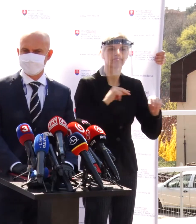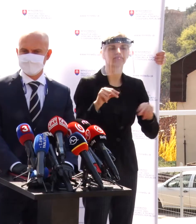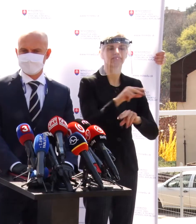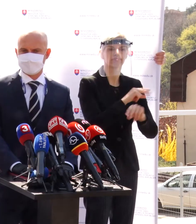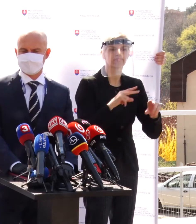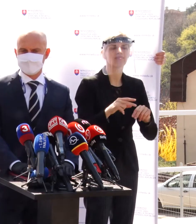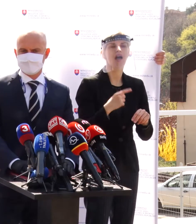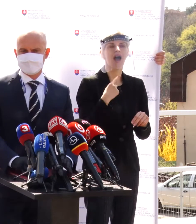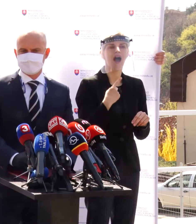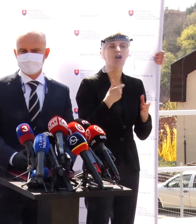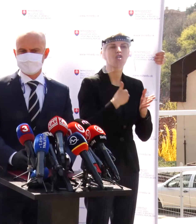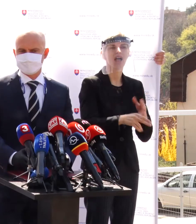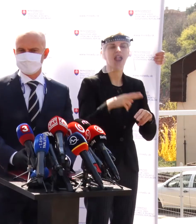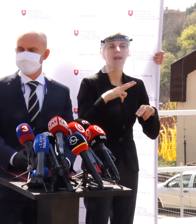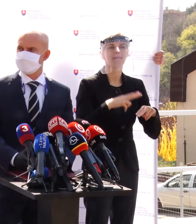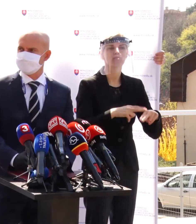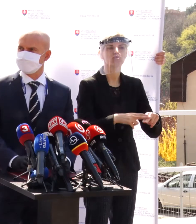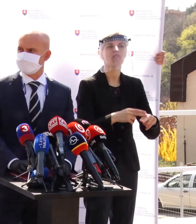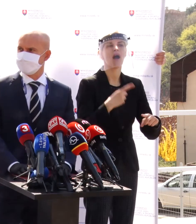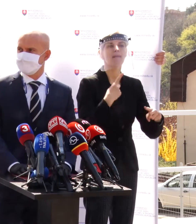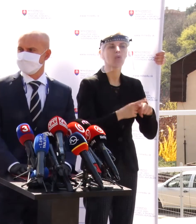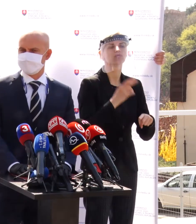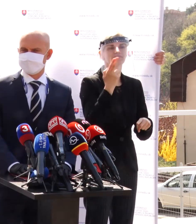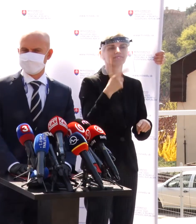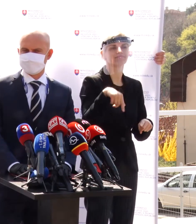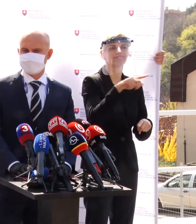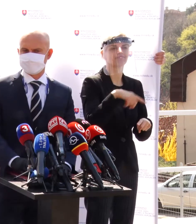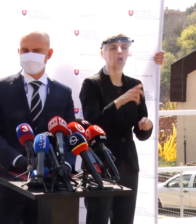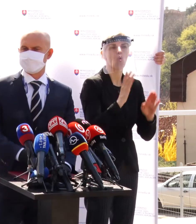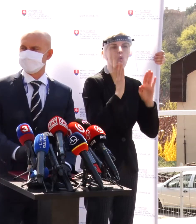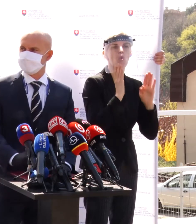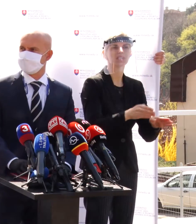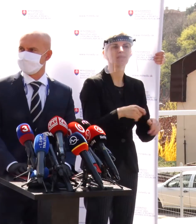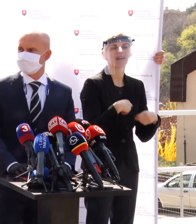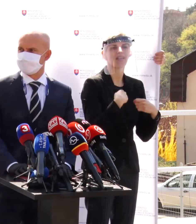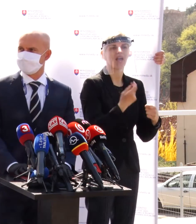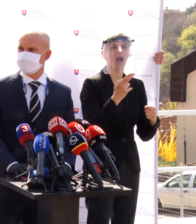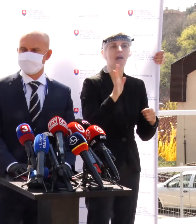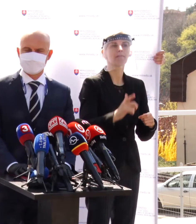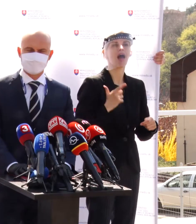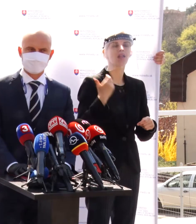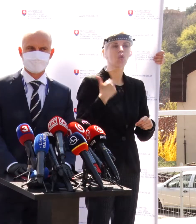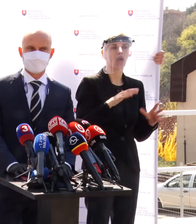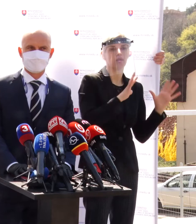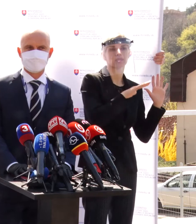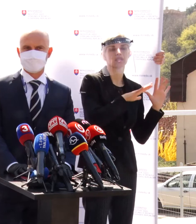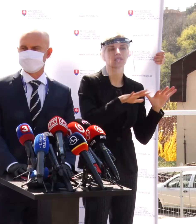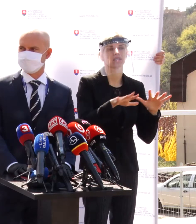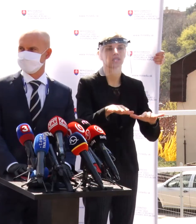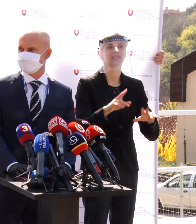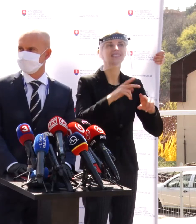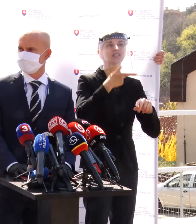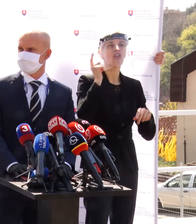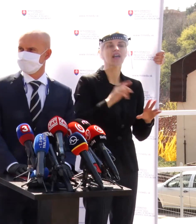strany nejakým spôsobom usmerňované, aby naozaj nenastalo nejaké posúvanie mladých ľudí a študentov a žiakov po